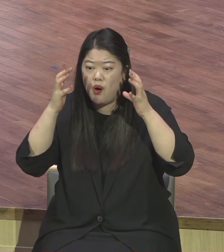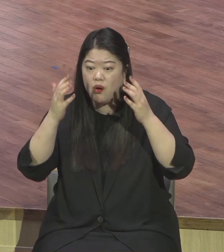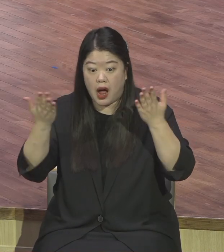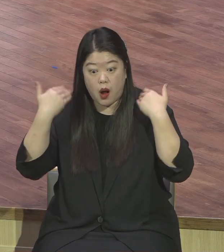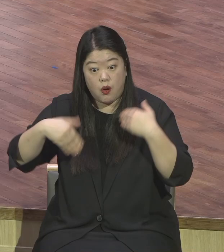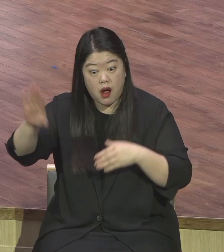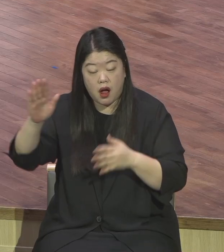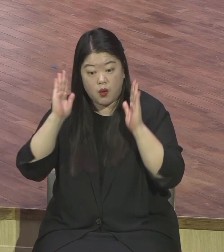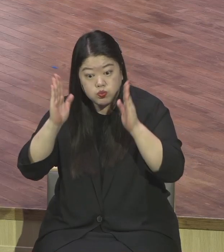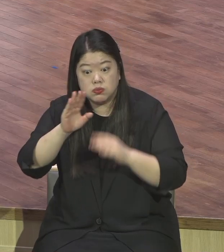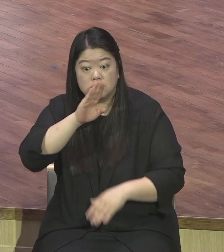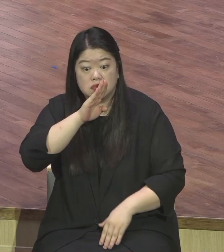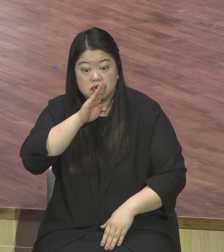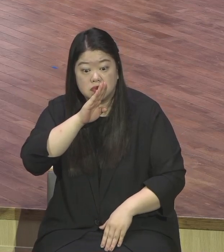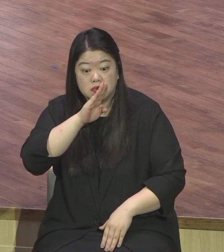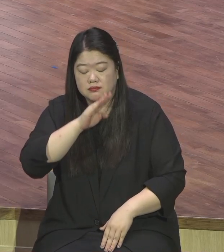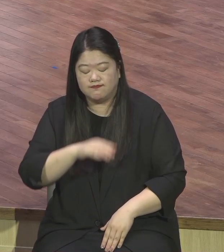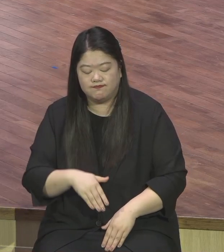사회활동 할 수 없어.